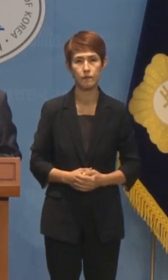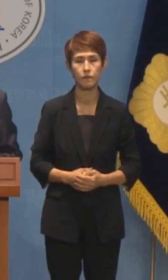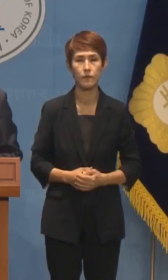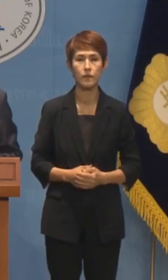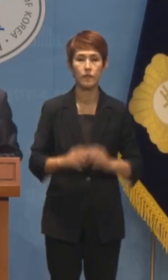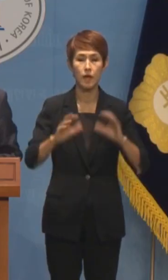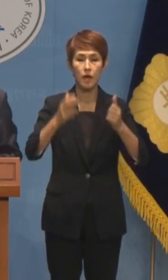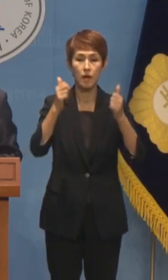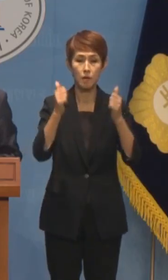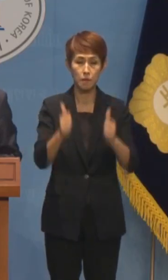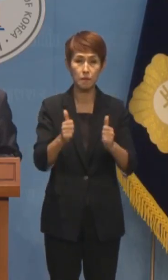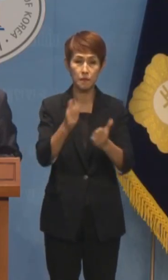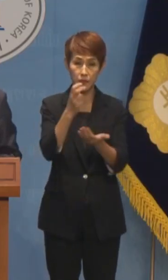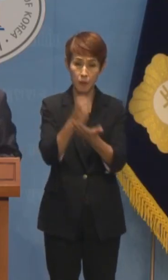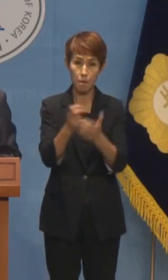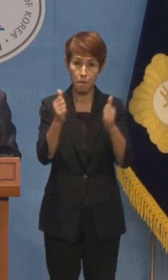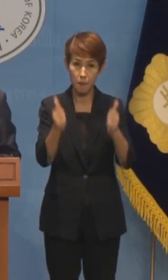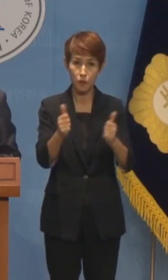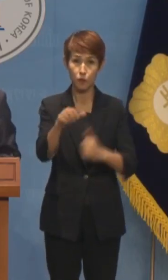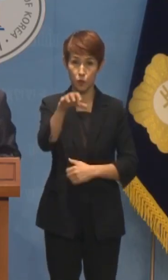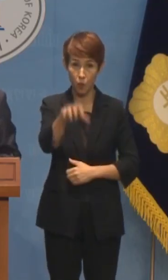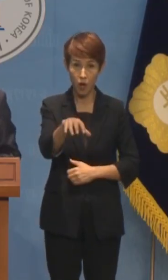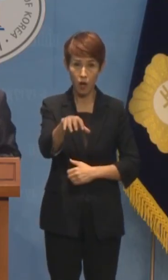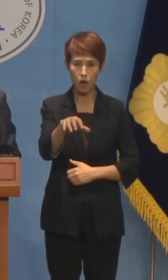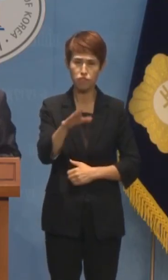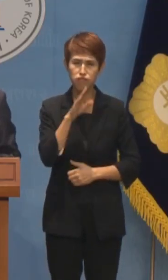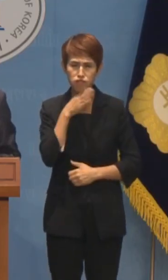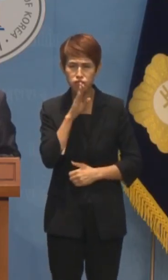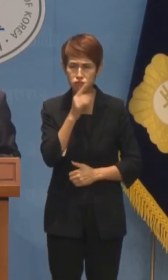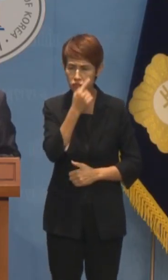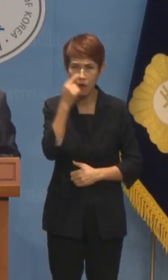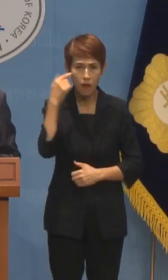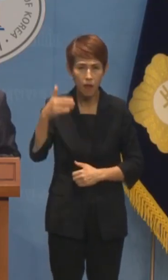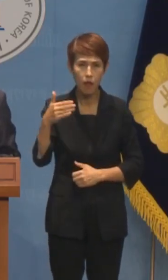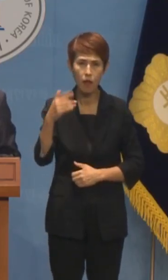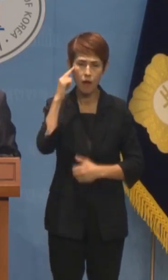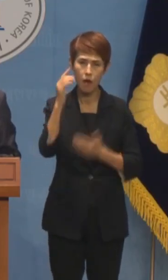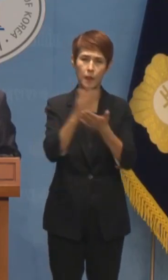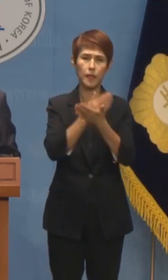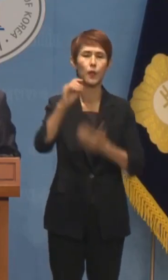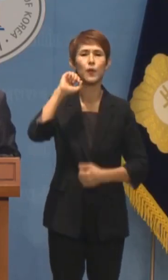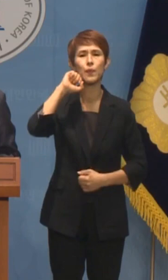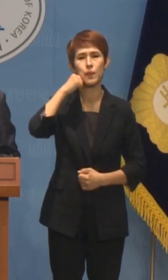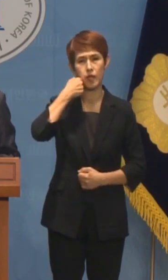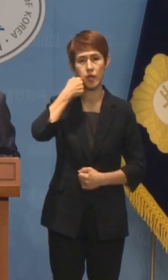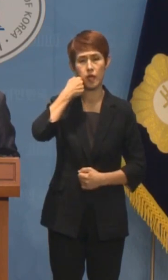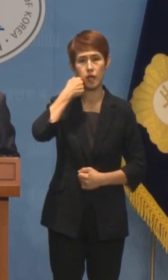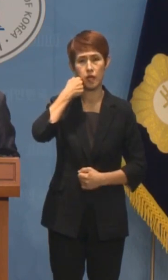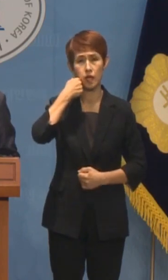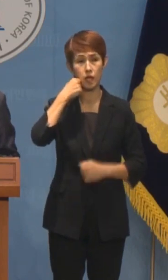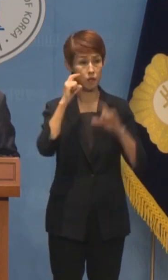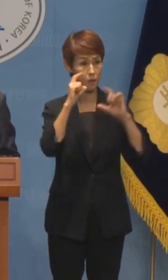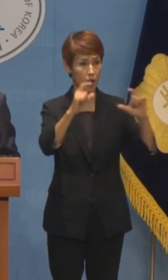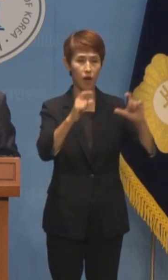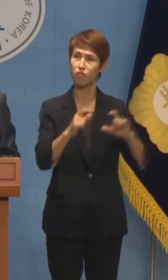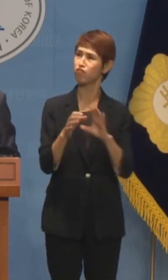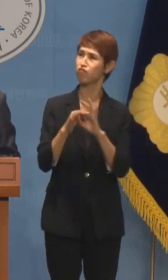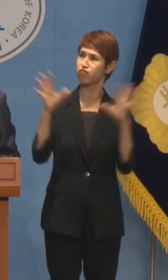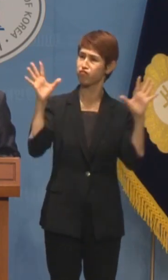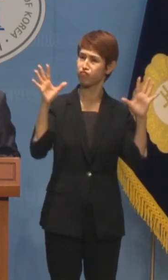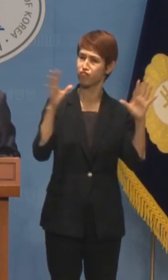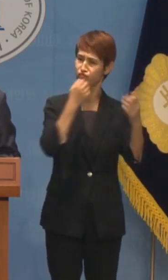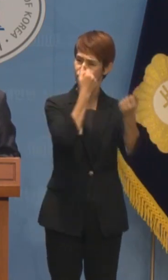헌법재판소가 사실관계조차 특정되지 않아 판단조차 할 수 없다라고 해도 아랑곳하지